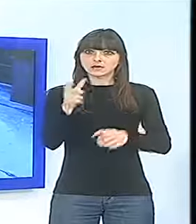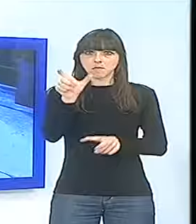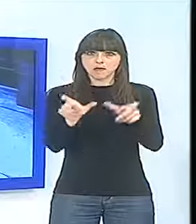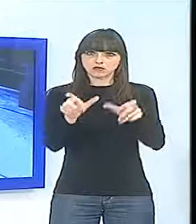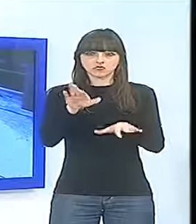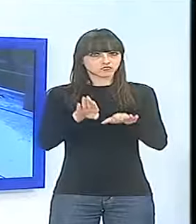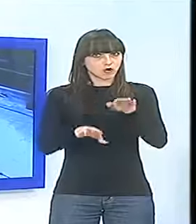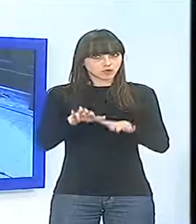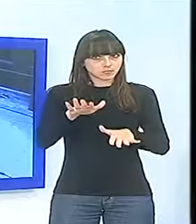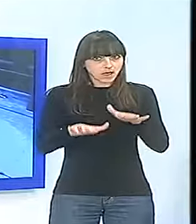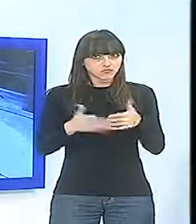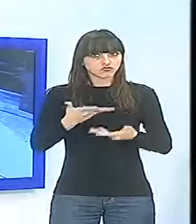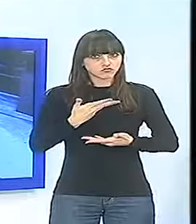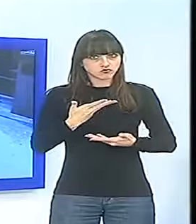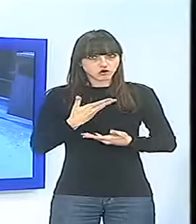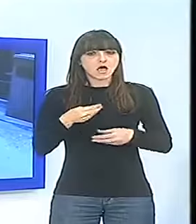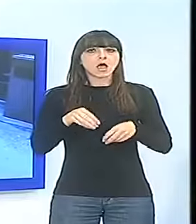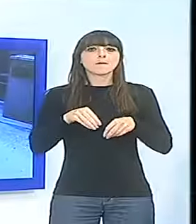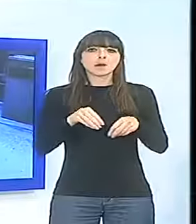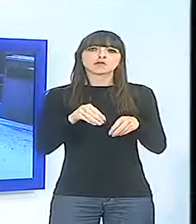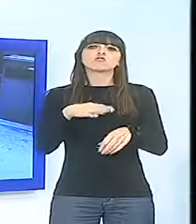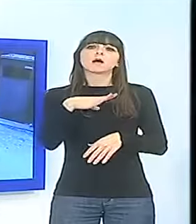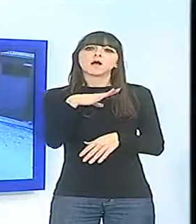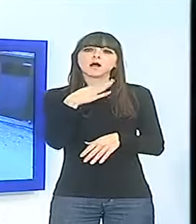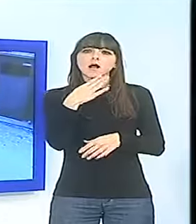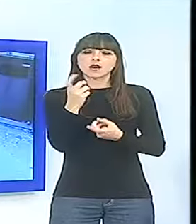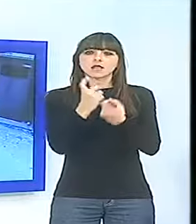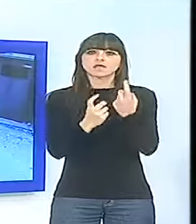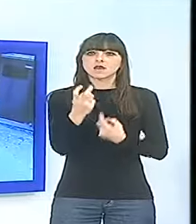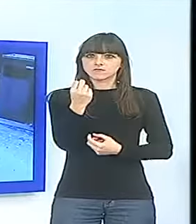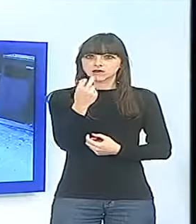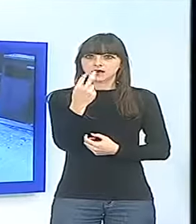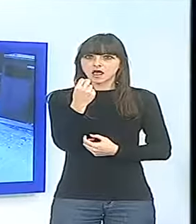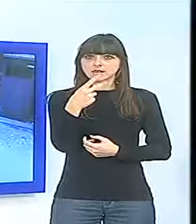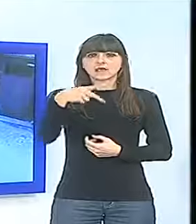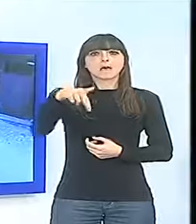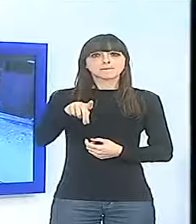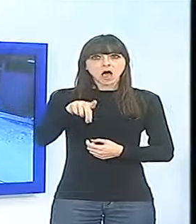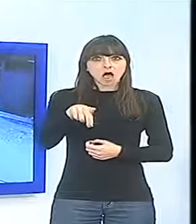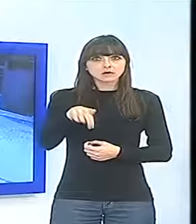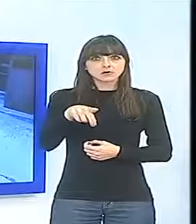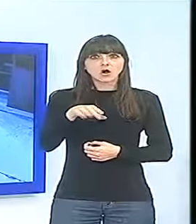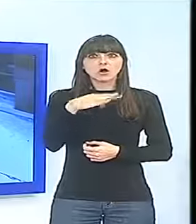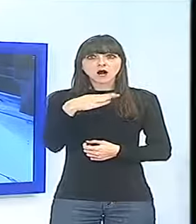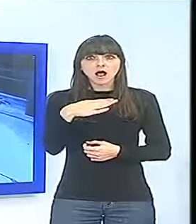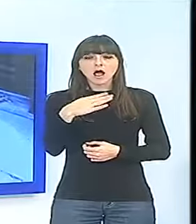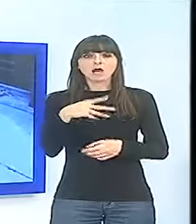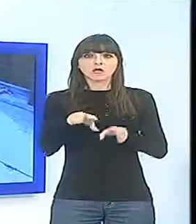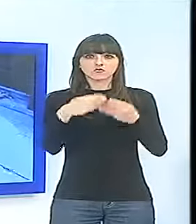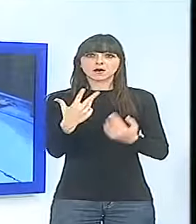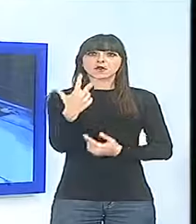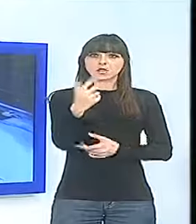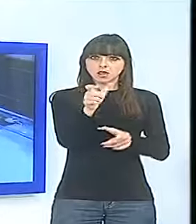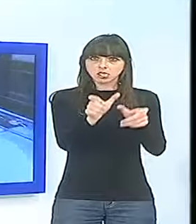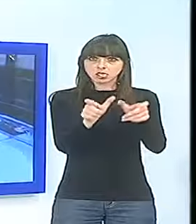ha partecipato anche il nucleo cinofilo della Questura di Firenze e Pando, grazie al suo fiuto, ha scovato 3 fiale di popper,